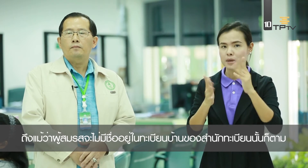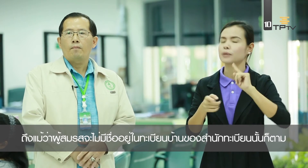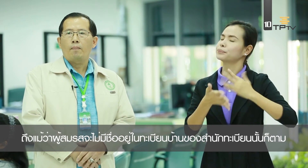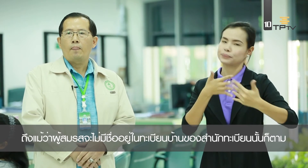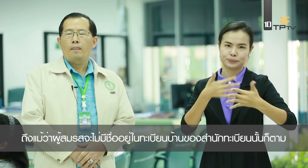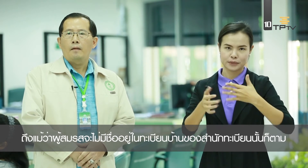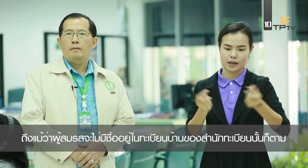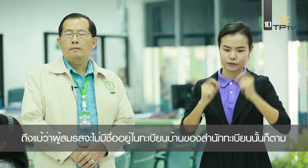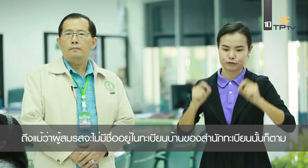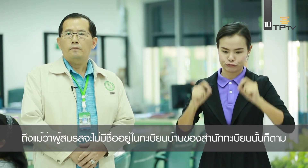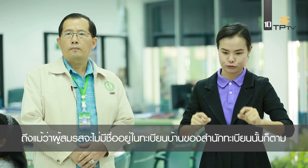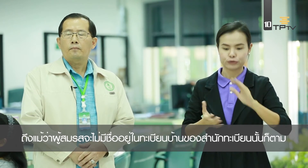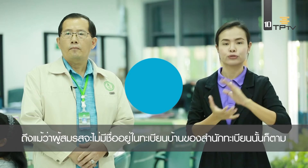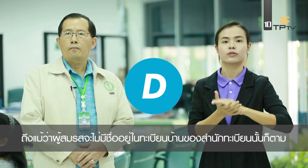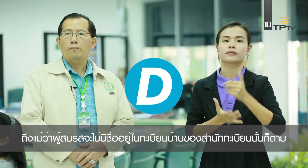ม